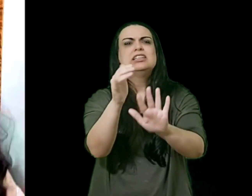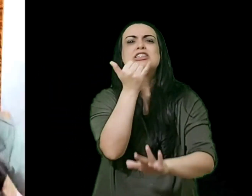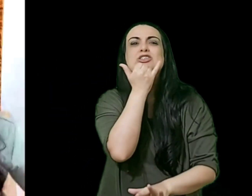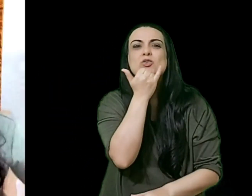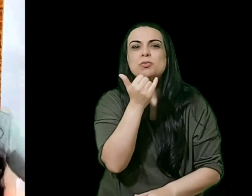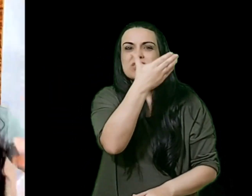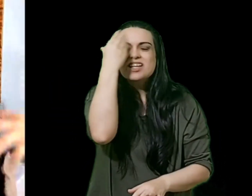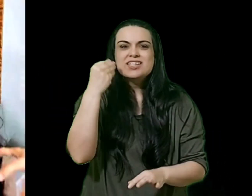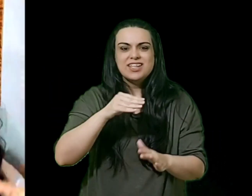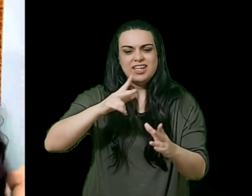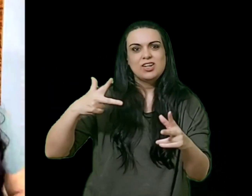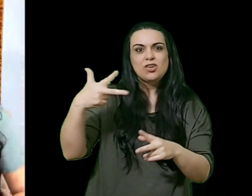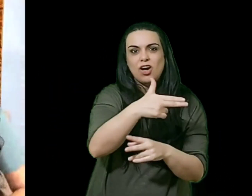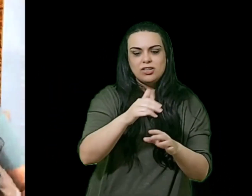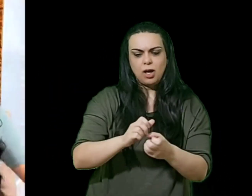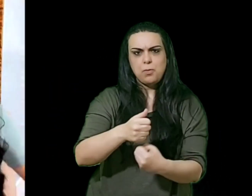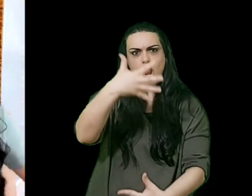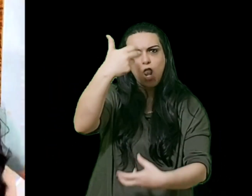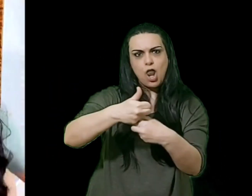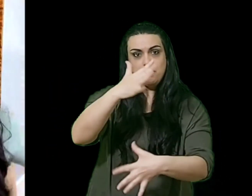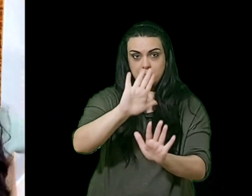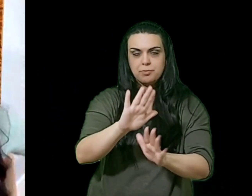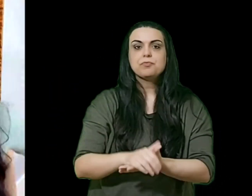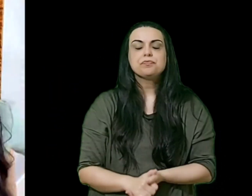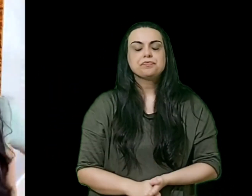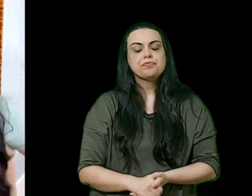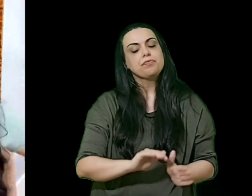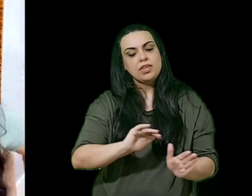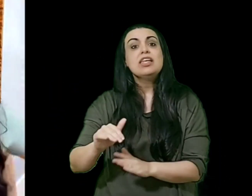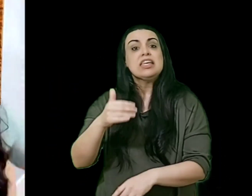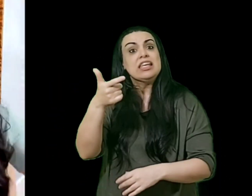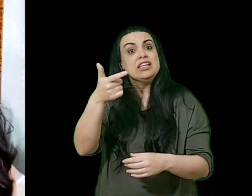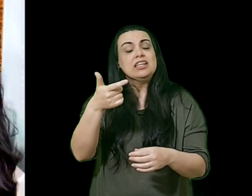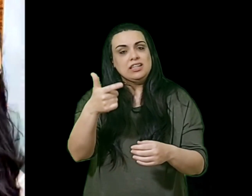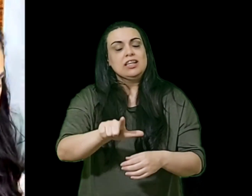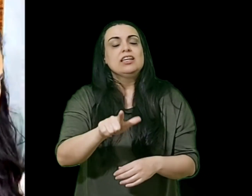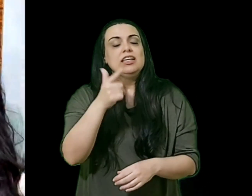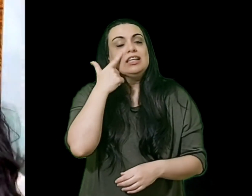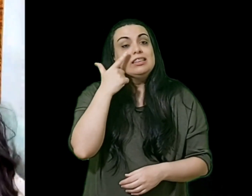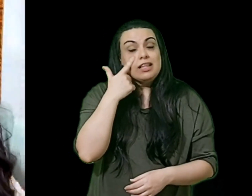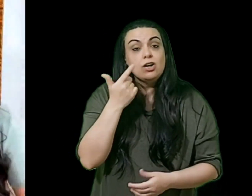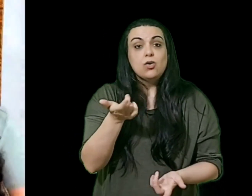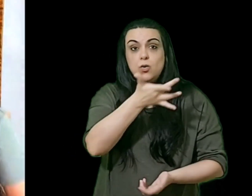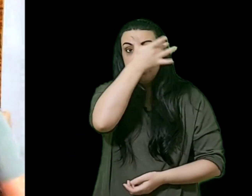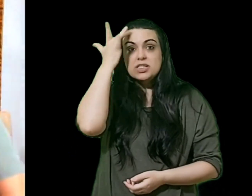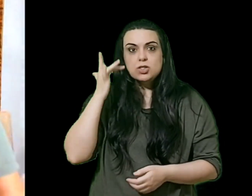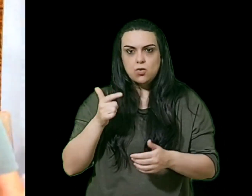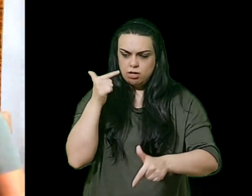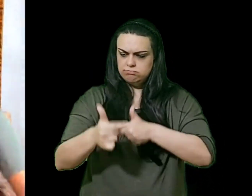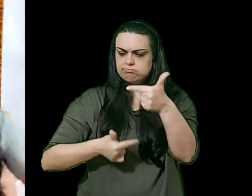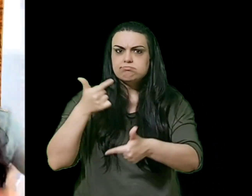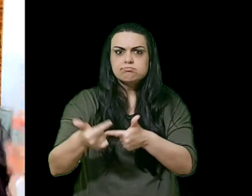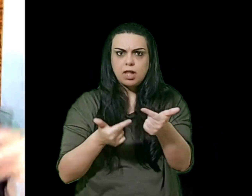peraí. E aí essa galera das embarcações, né, esses trabalhadores,